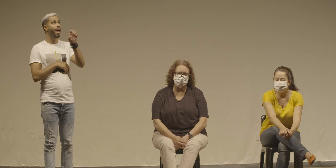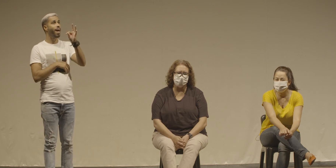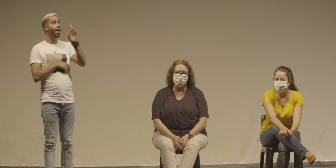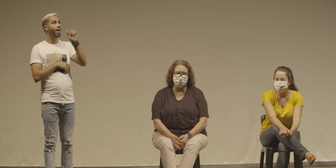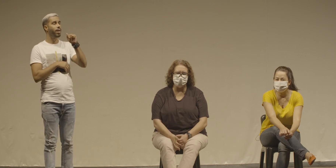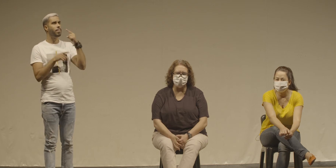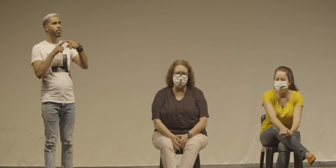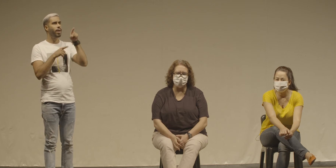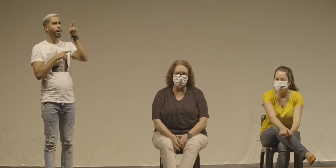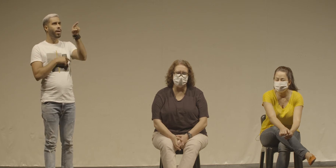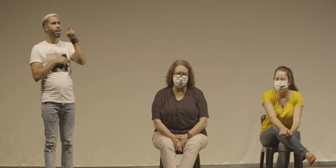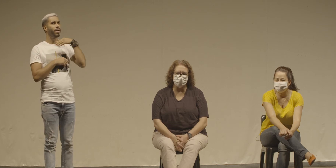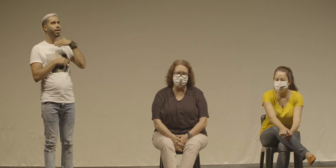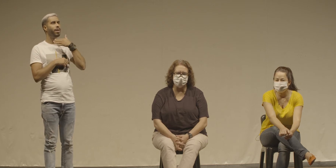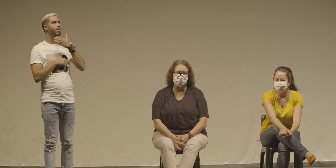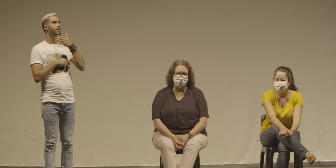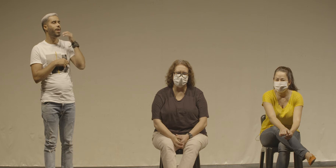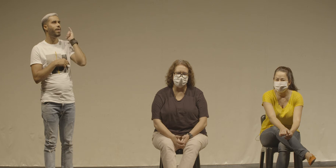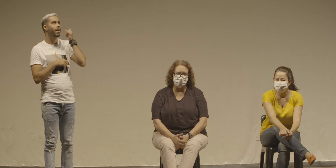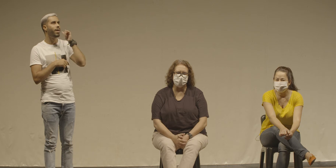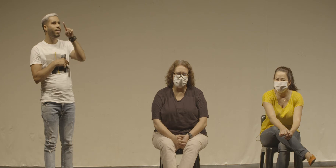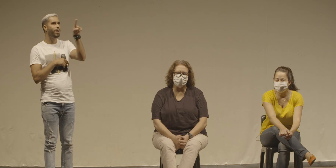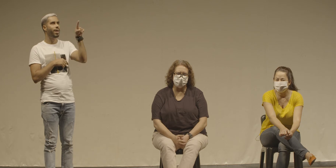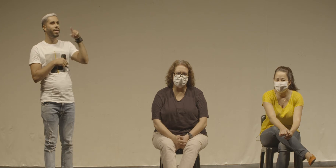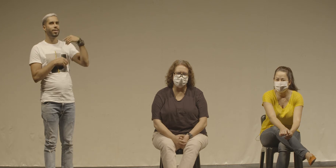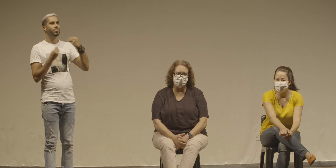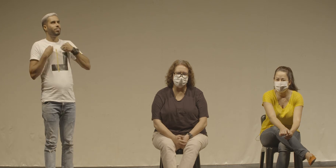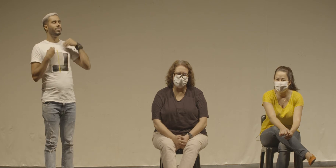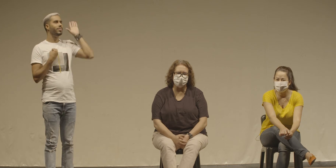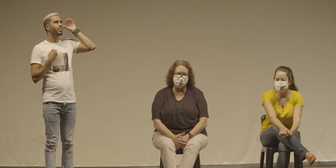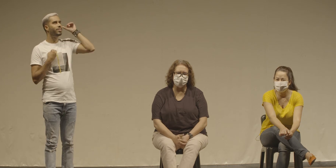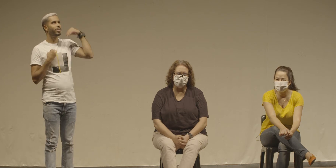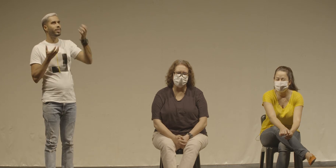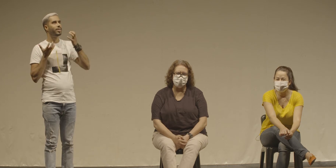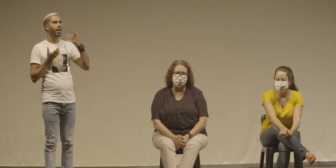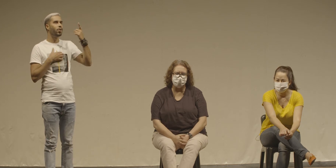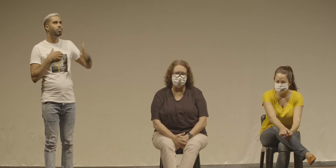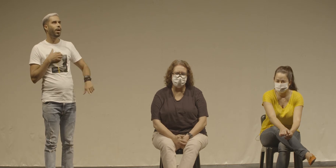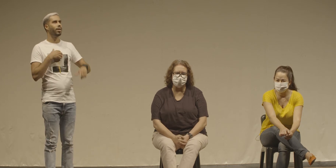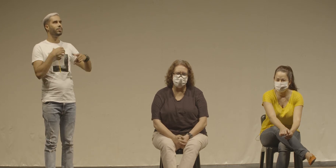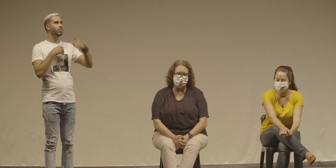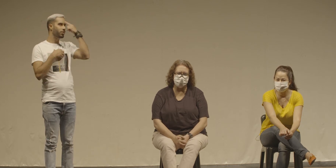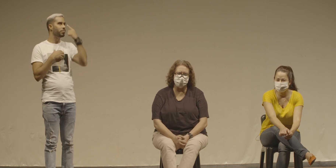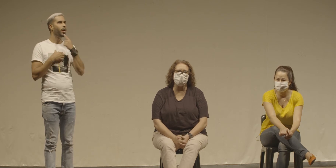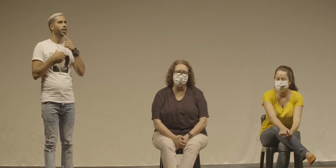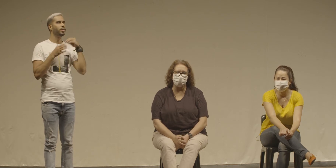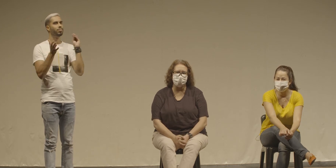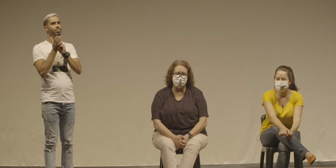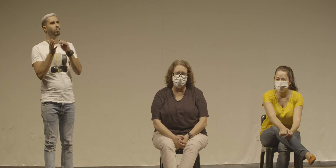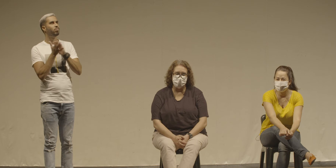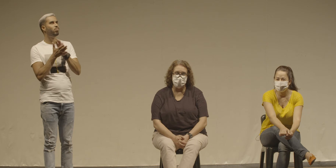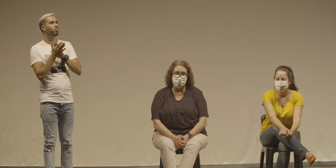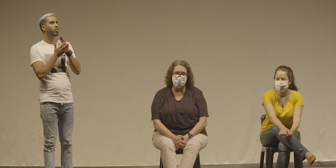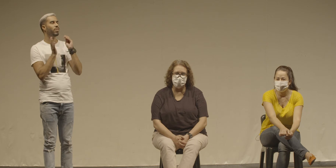vocês, acho que traz uma curiosidade também pra gente e um gostinho, assim, de quero mais dessas imagens que não foram colocadas.